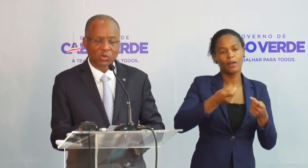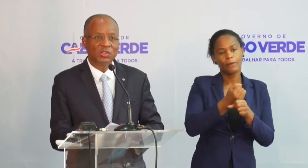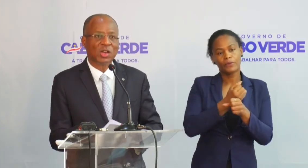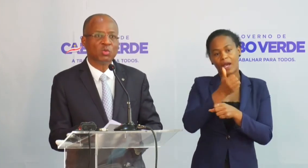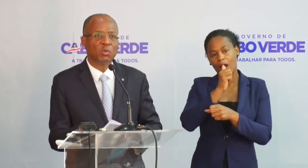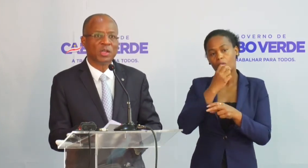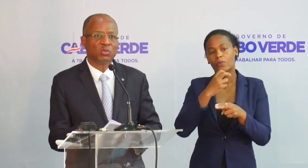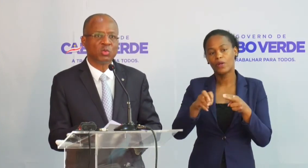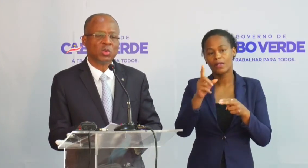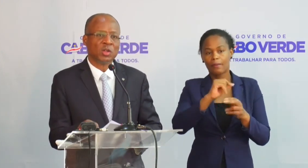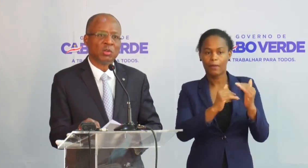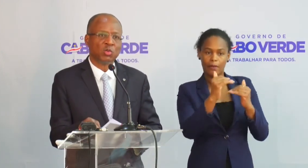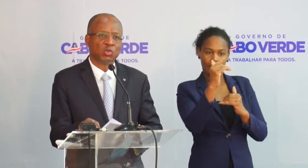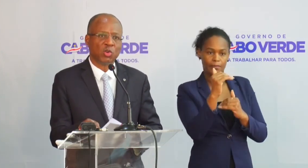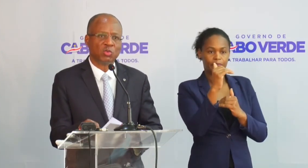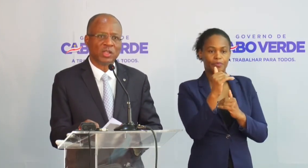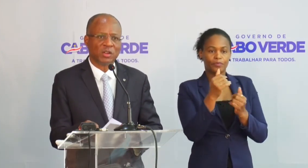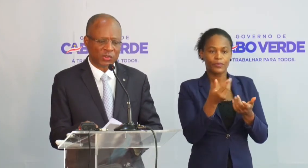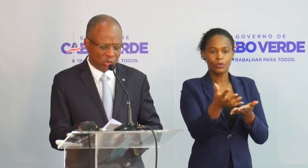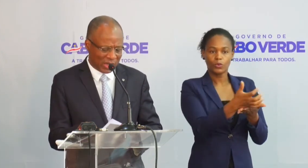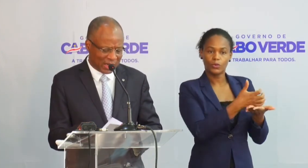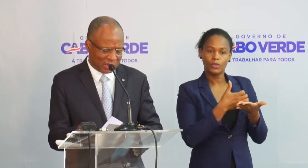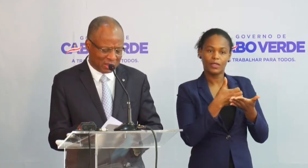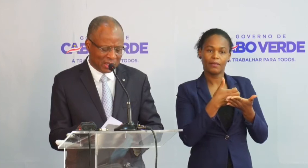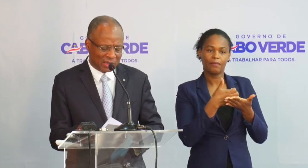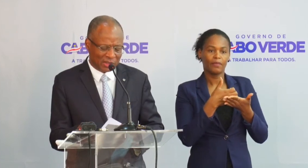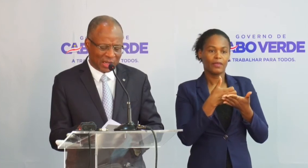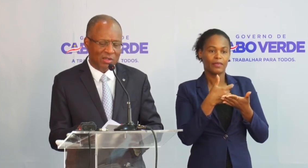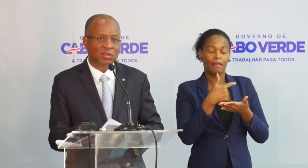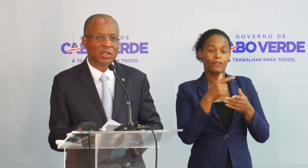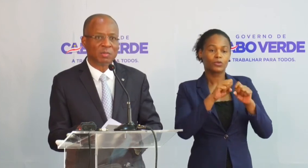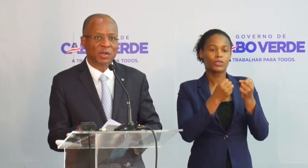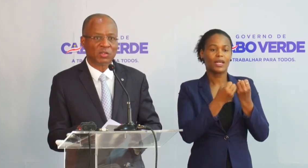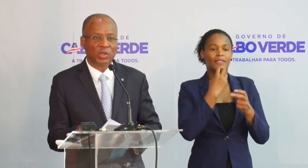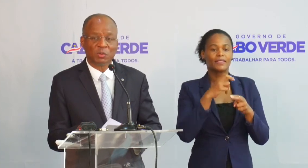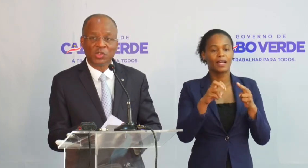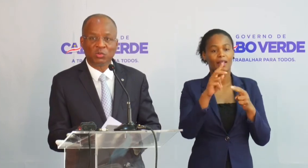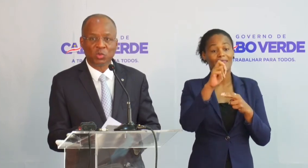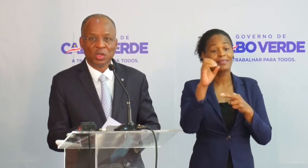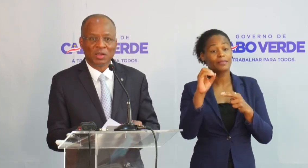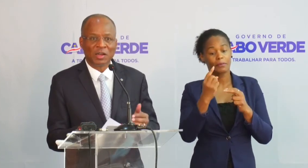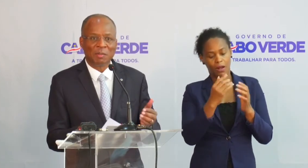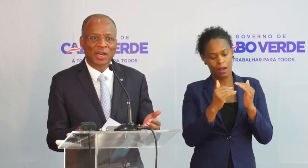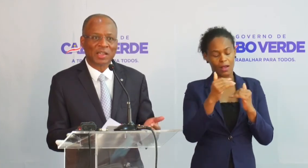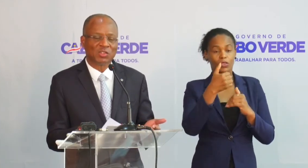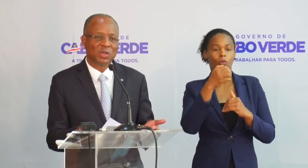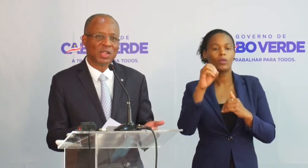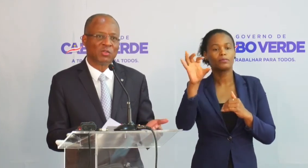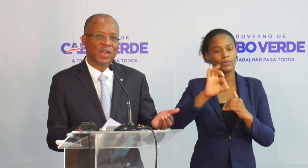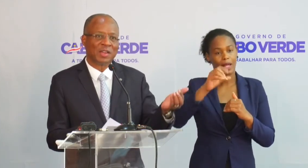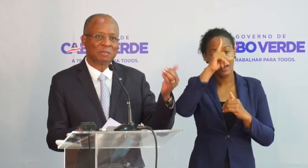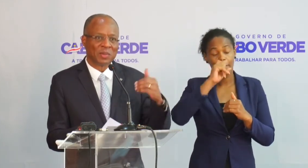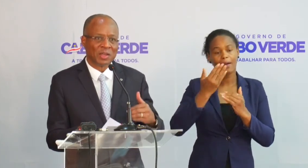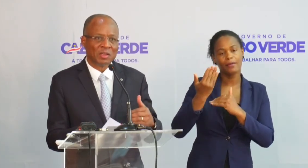e a manutenção do aumento do desconto da tarifa social de eletricidade de 30% para 50%. Relembrar que estas